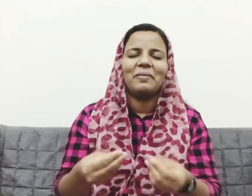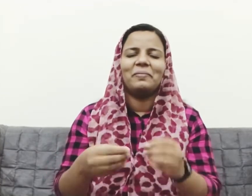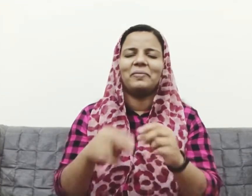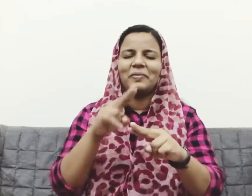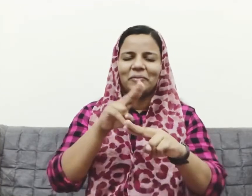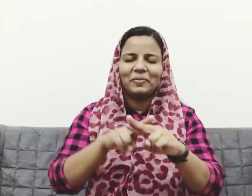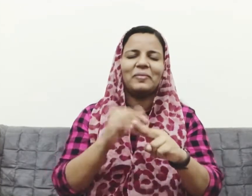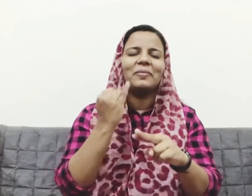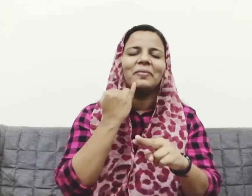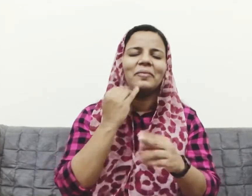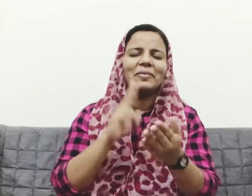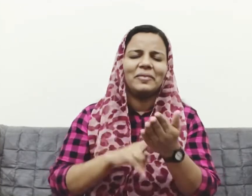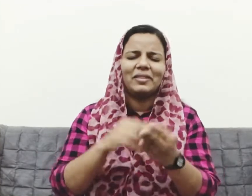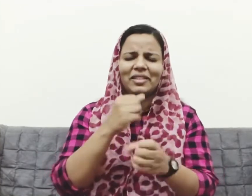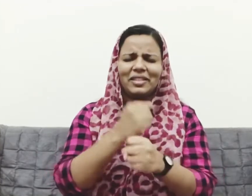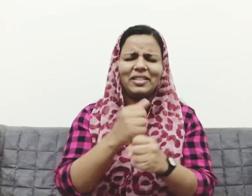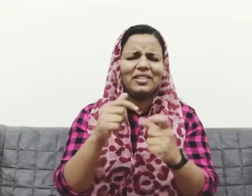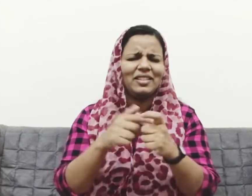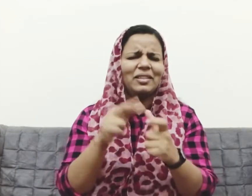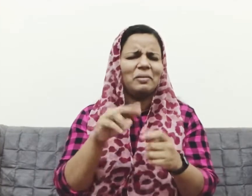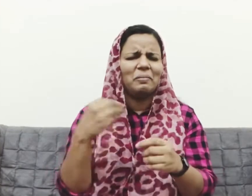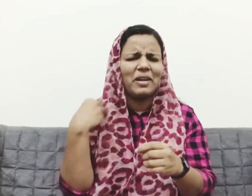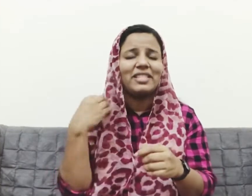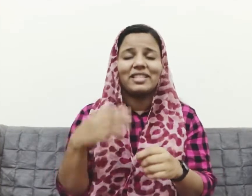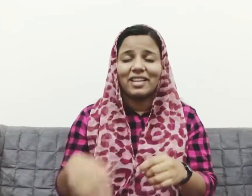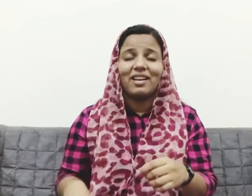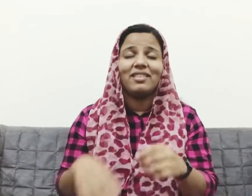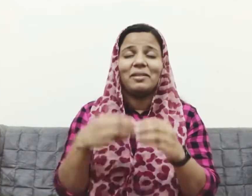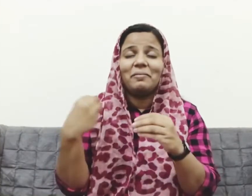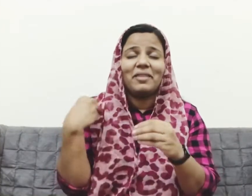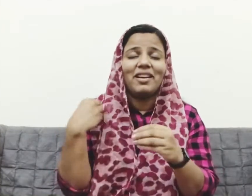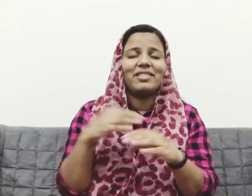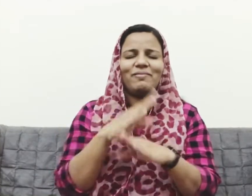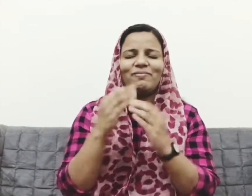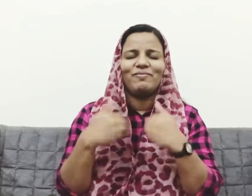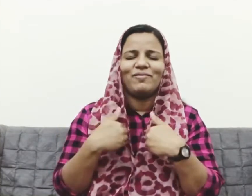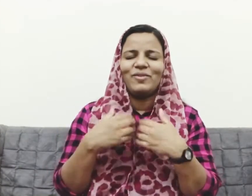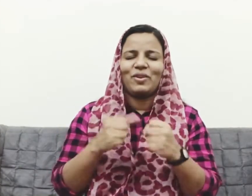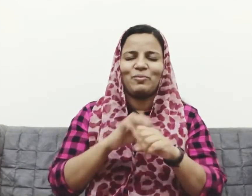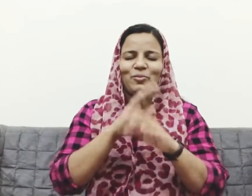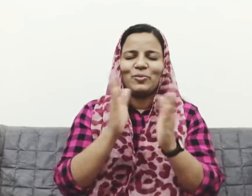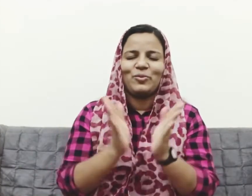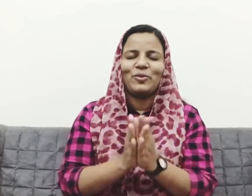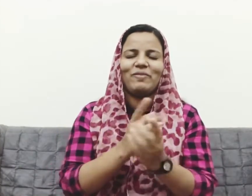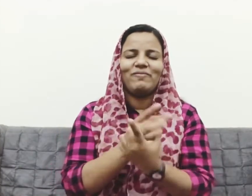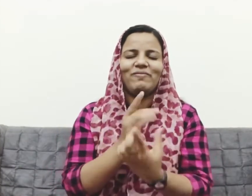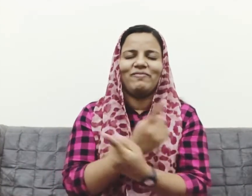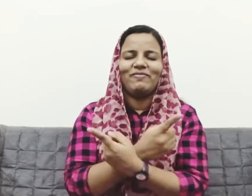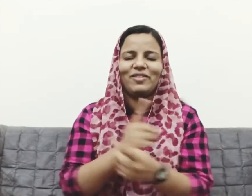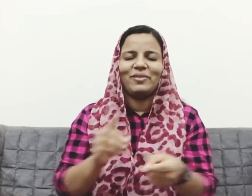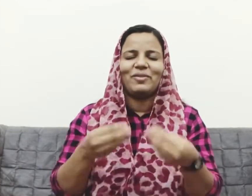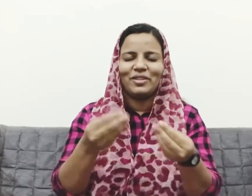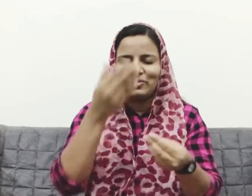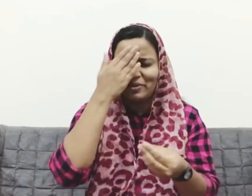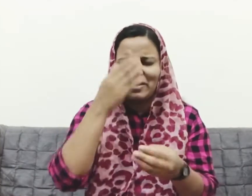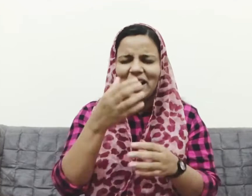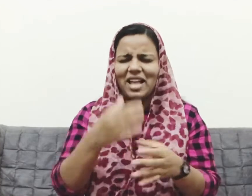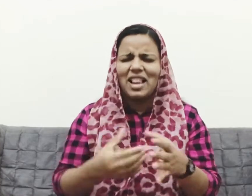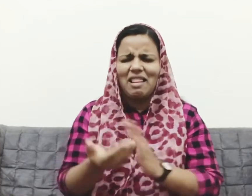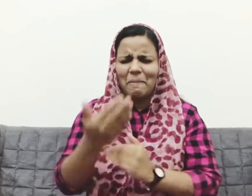കാലിൻ വിരലുകളിന്മേലുള്ള അസ്വസ്ഥതകൾ യേശു ക്രിസ്തുവിൻ നാമത്തിൽ സൗഖ്യമാകട്ടെ. പരിപൂർണ്ണ വിടുതൽ കൊടുത്തിരിക്കുന്നതിനായിട്ട് സ്തോത്രം. കാലിൻ്റെ വണ്ണയ്ക്കുള്ള വേദന